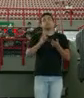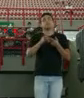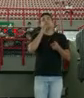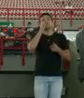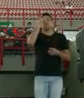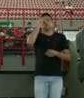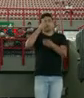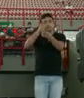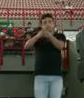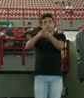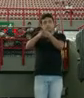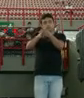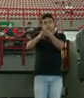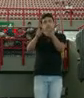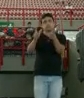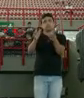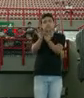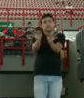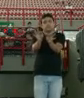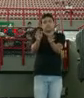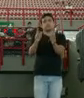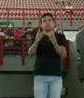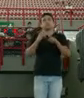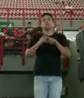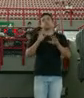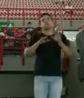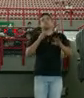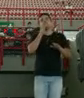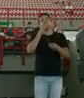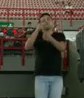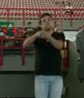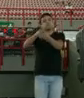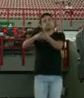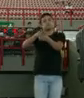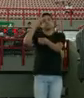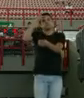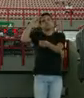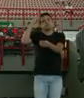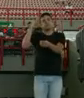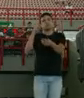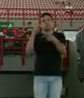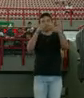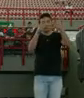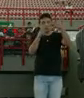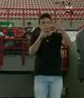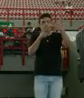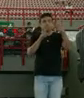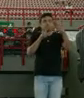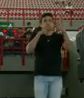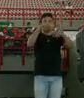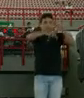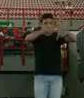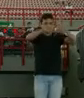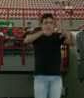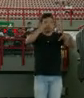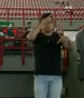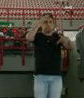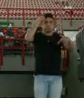no interior, quando é o interior pequenininho, né? Às vezes no interior, o que é que as pessoas costumam fazer? Duas coisas. Trabalhar para a